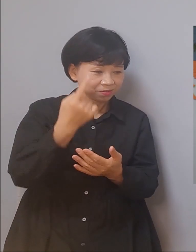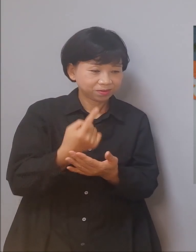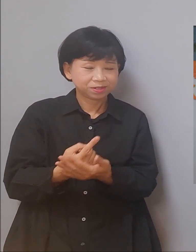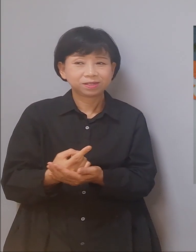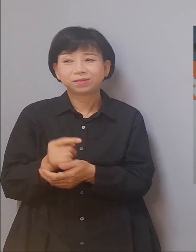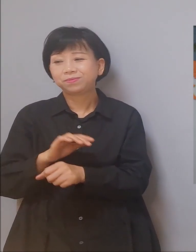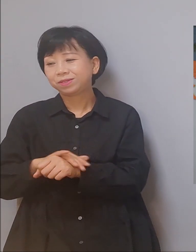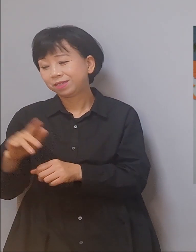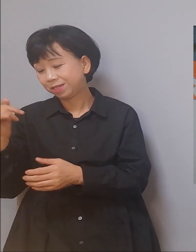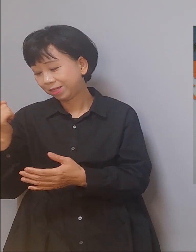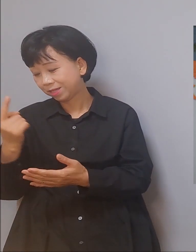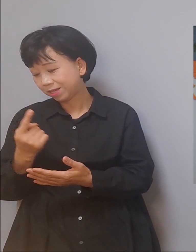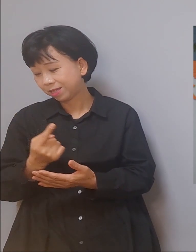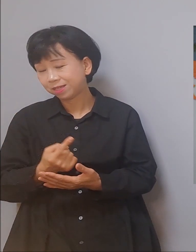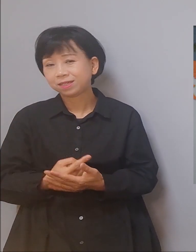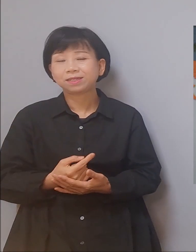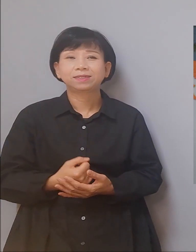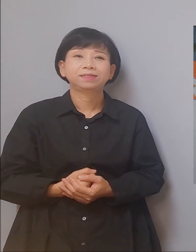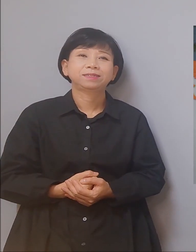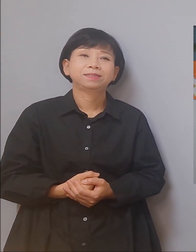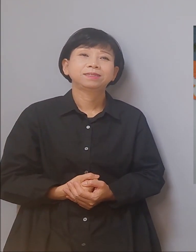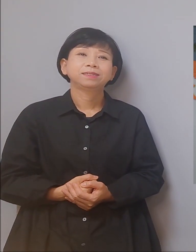오셨습니다.